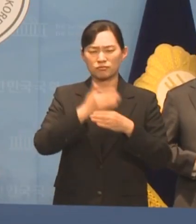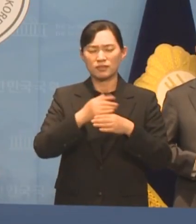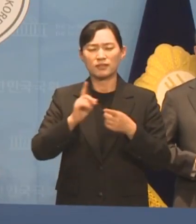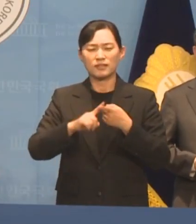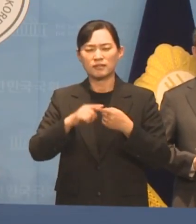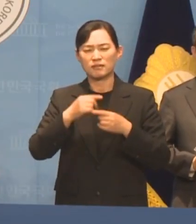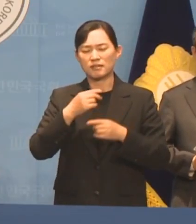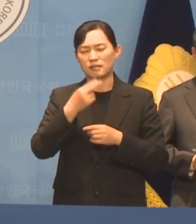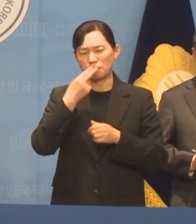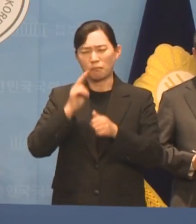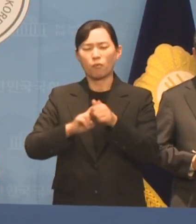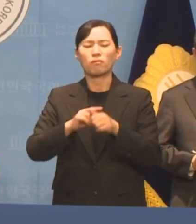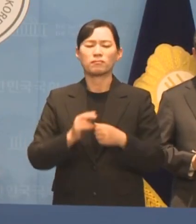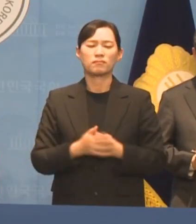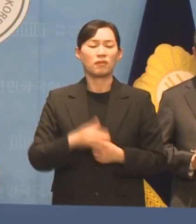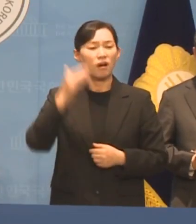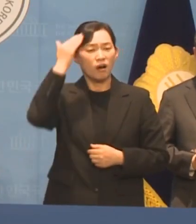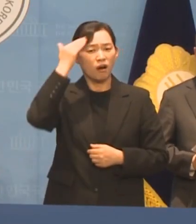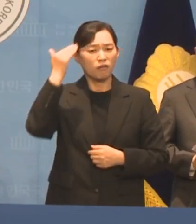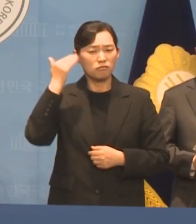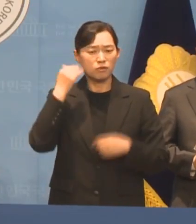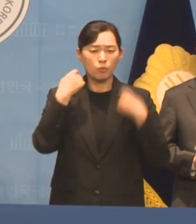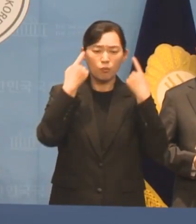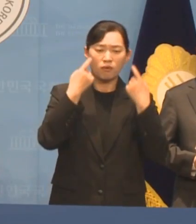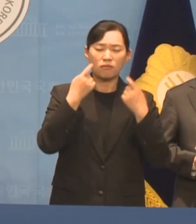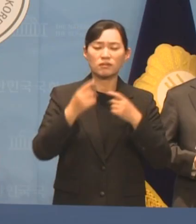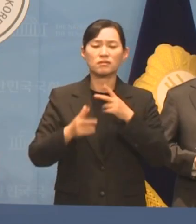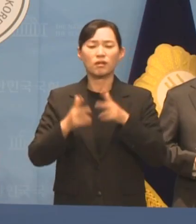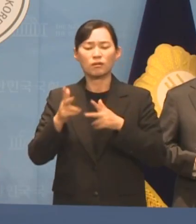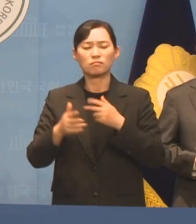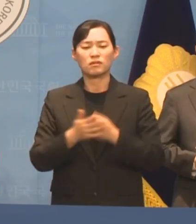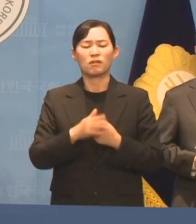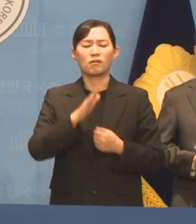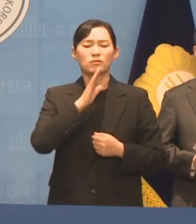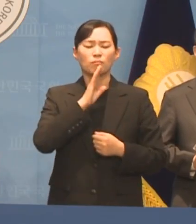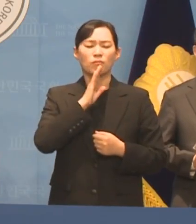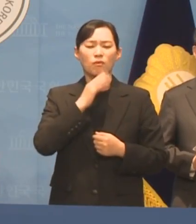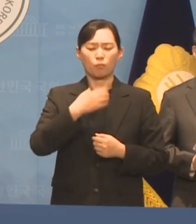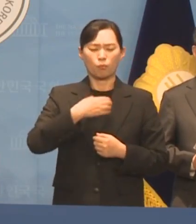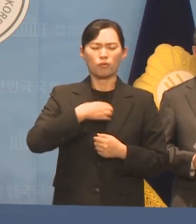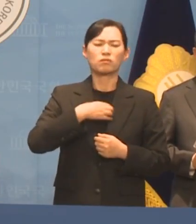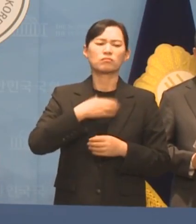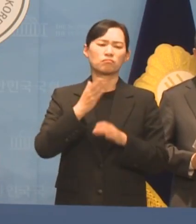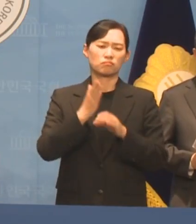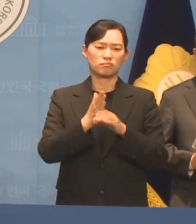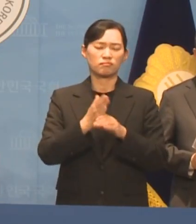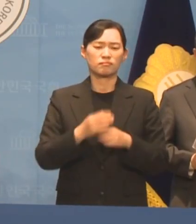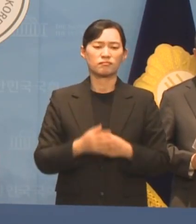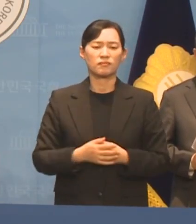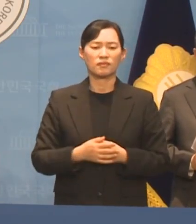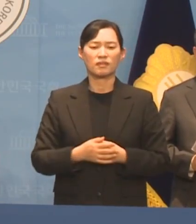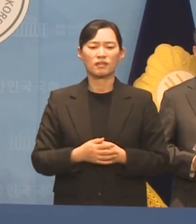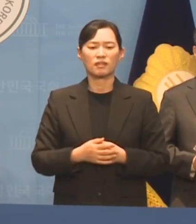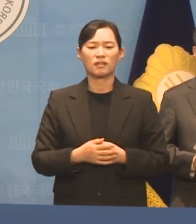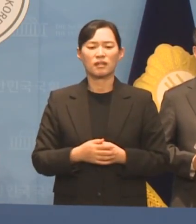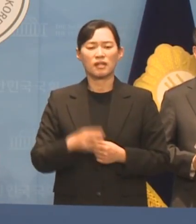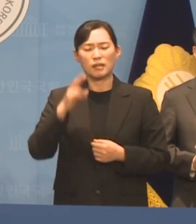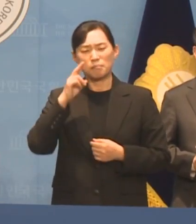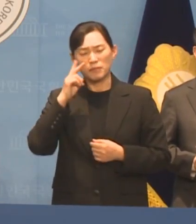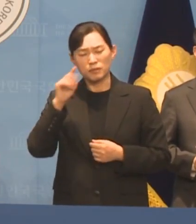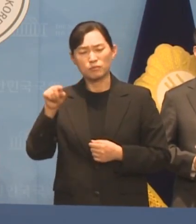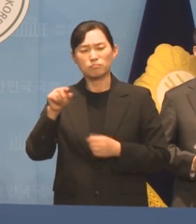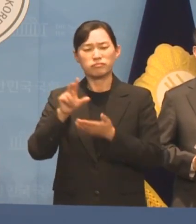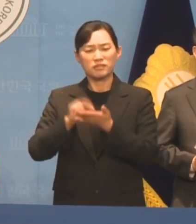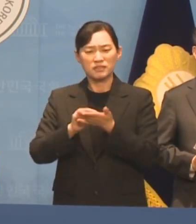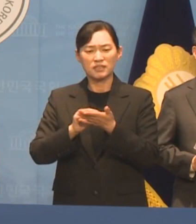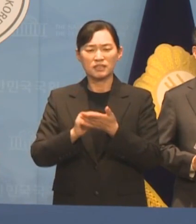모욕입니다. 대한민국의 관광산업은 절체절명의 위기를 맞고 있습니다. TMF 미정산 사태,